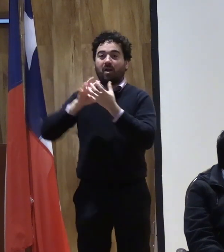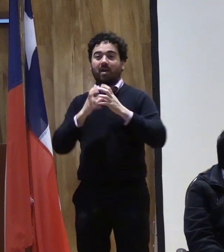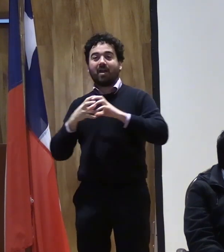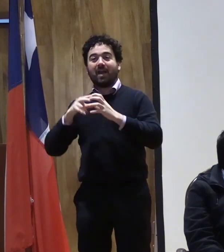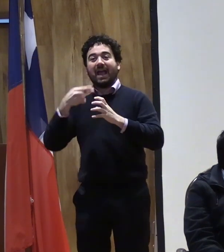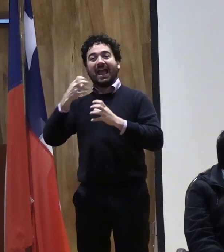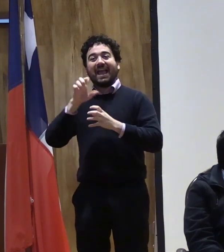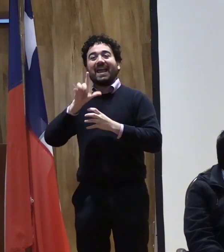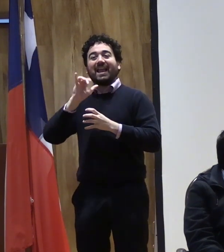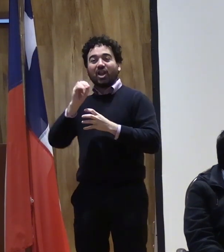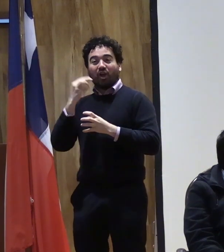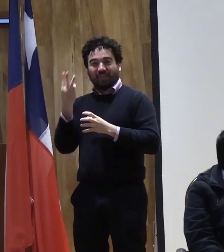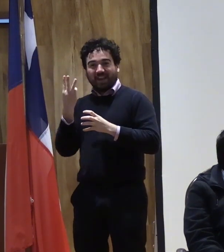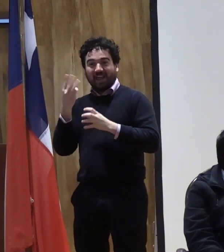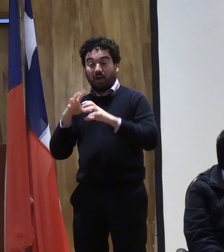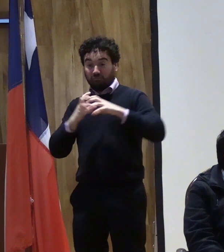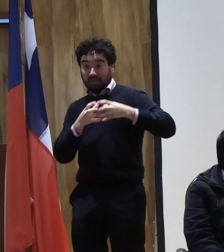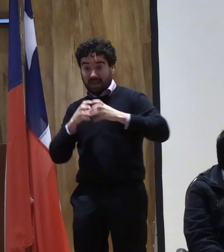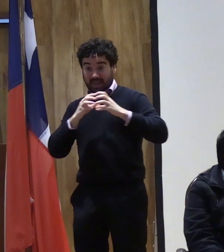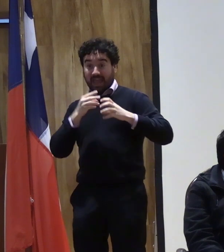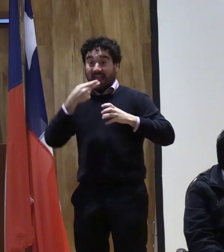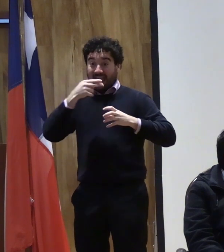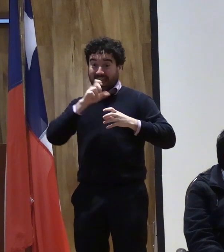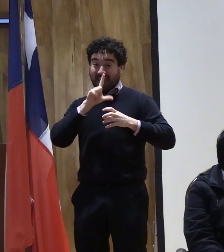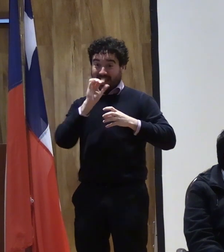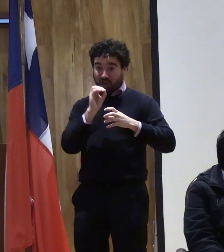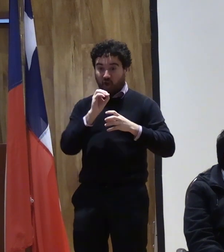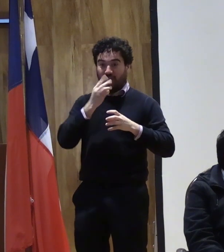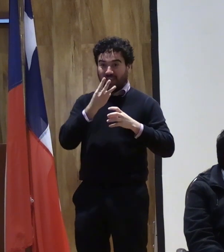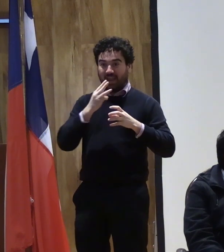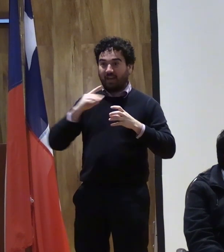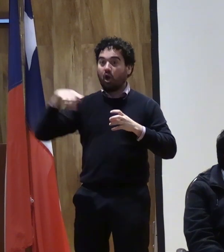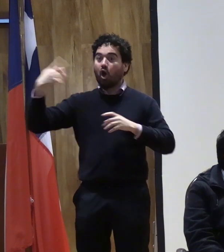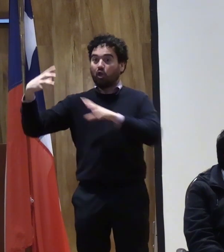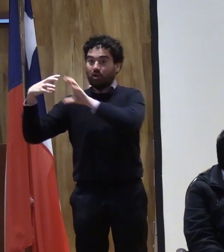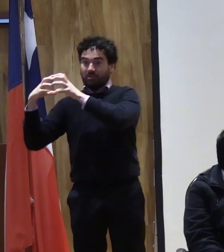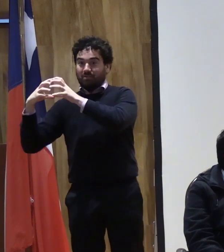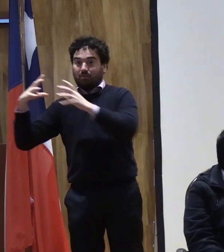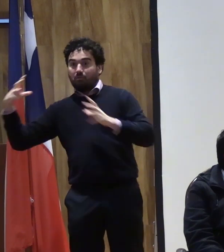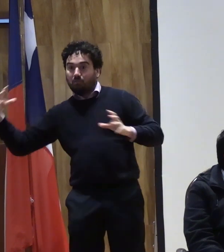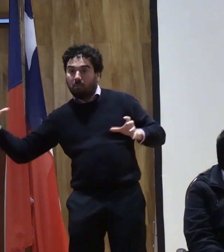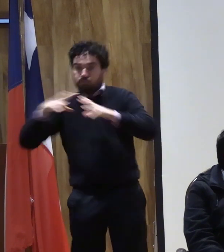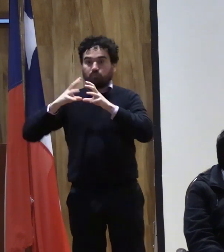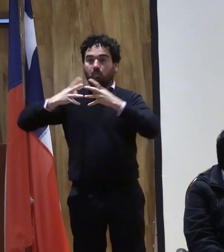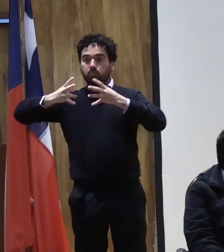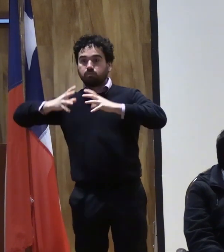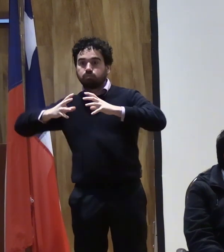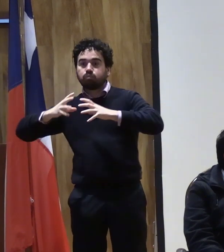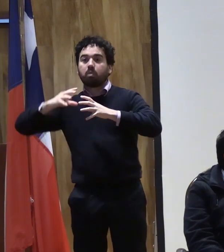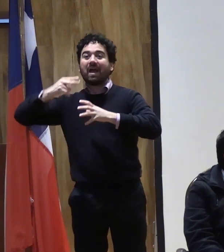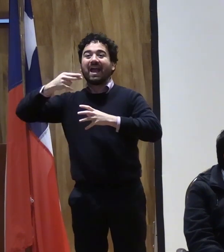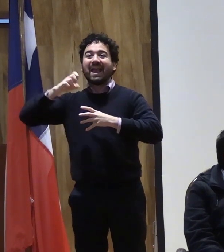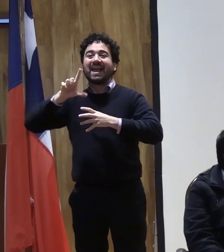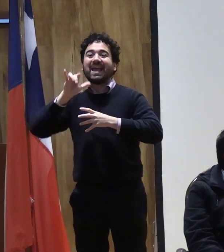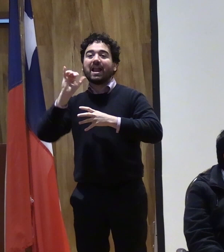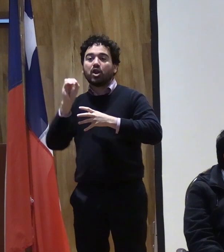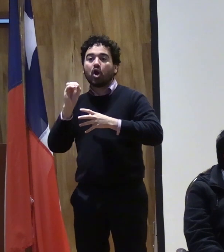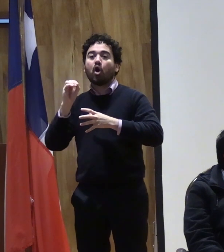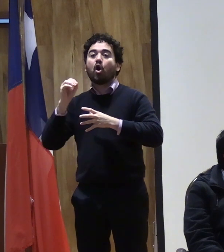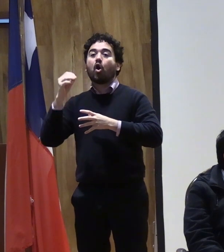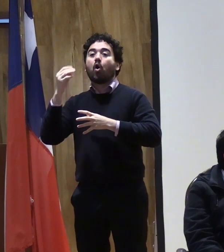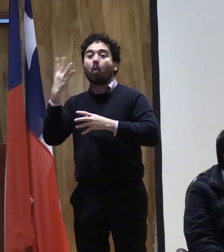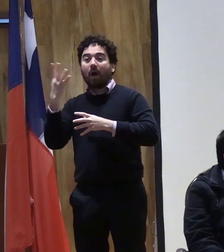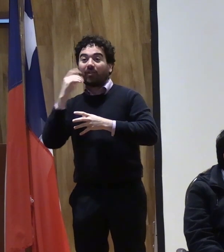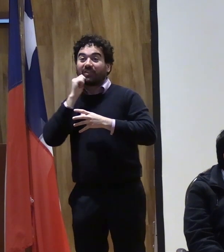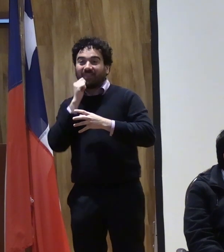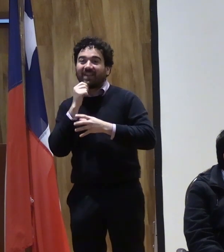helio 4, que tiene 2 neutrones y 2 protones, es el elemento químico mejor armado de los